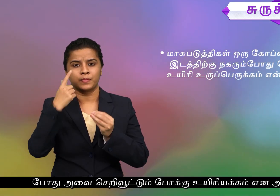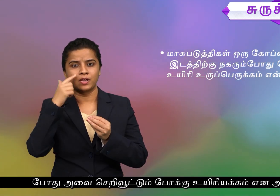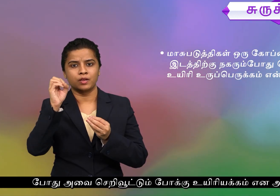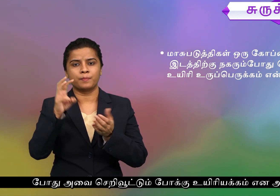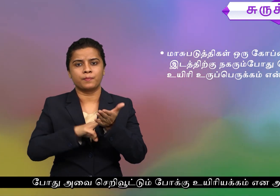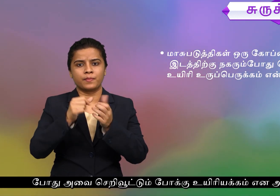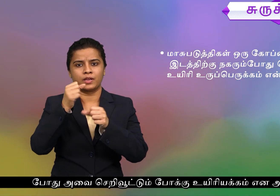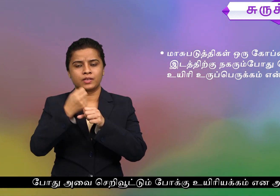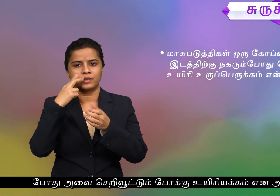அழைக்கப்படுகிறது.